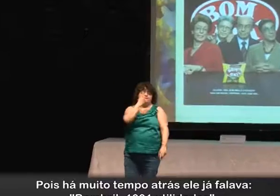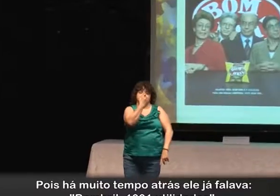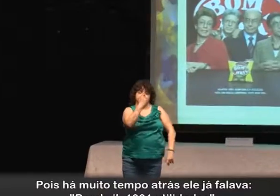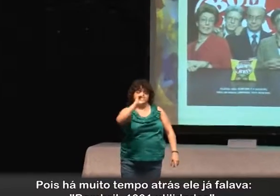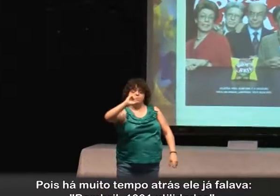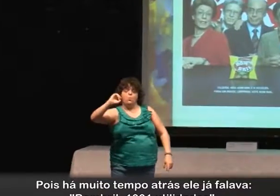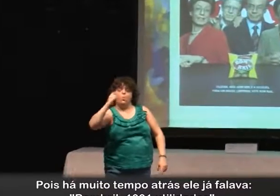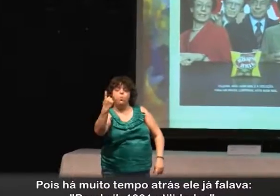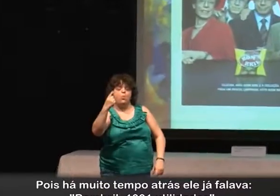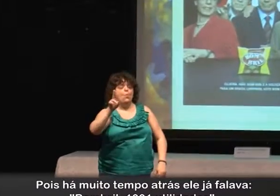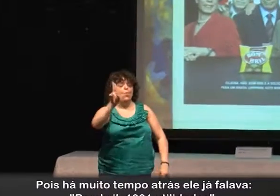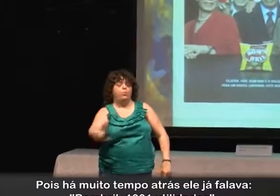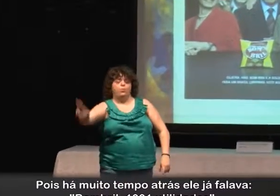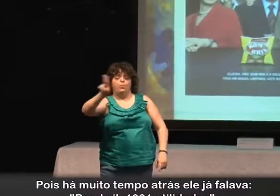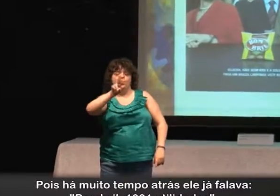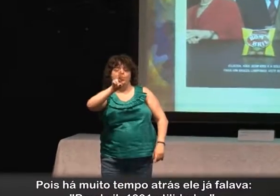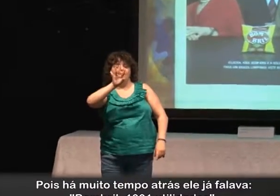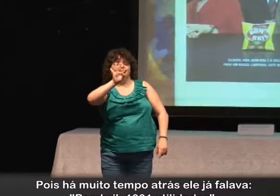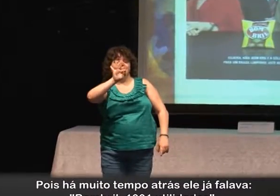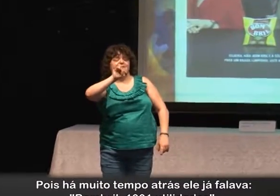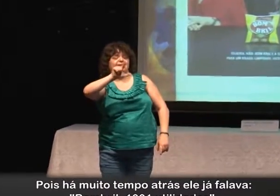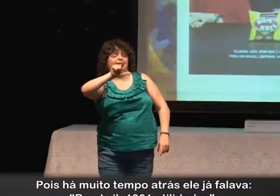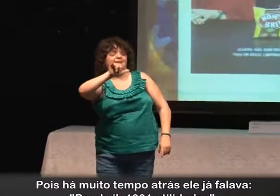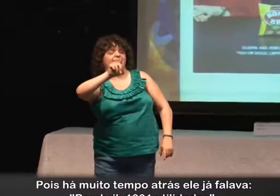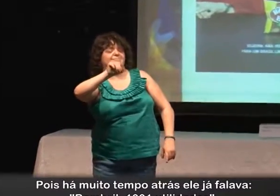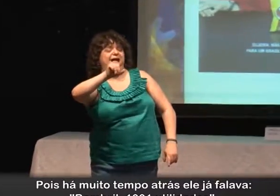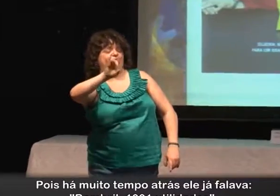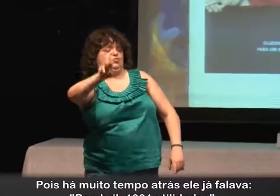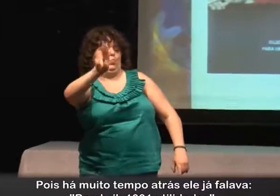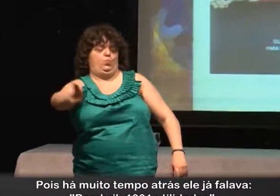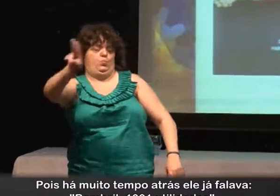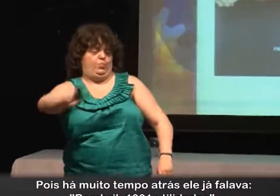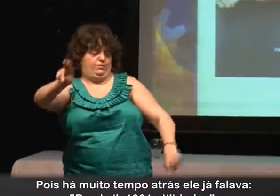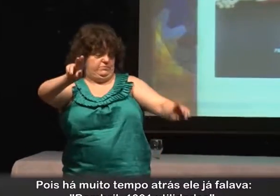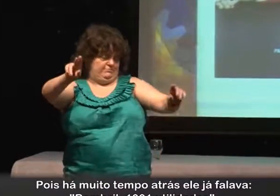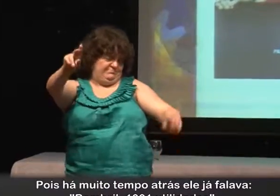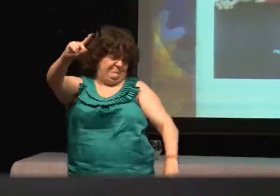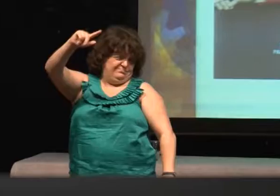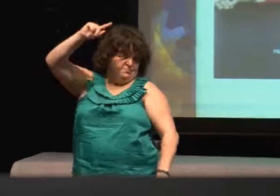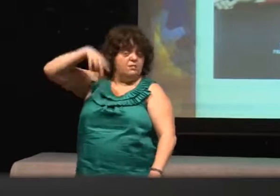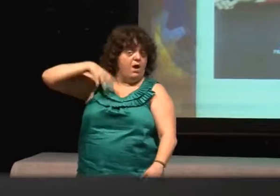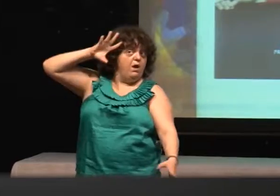há muito tempo atrás, ele falava Bombril, 1.001 utilidades.